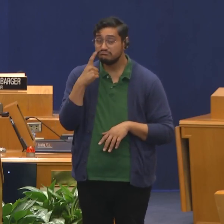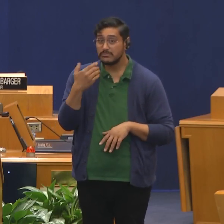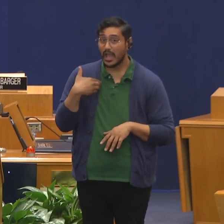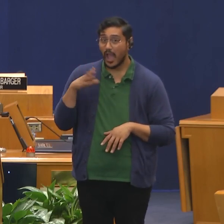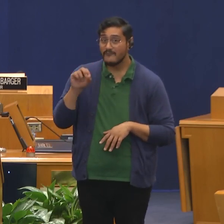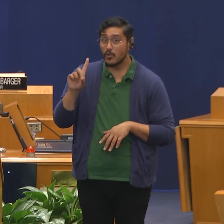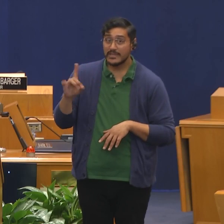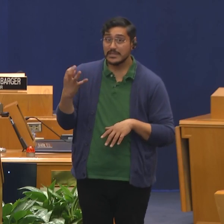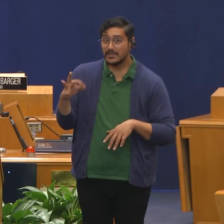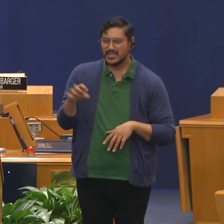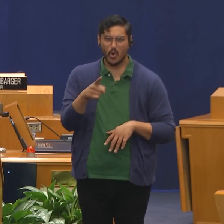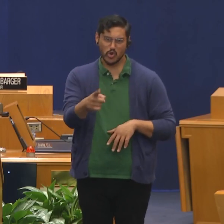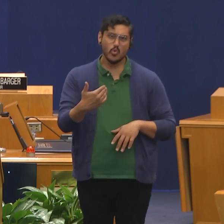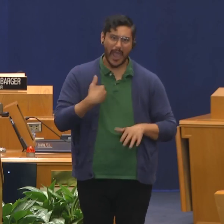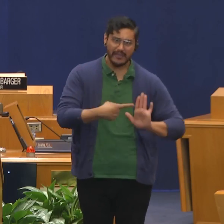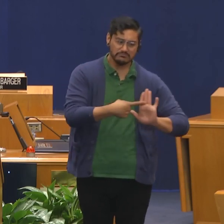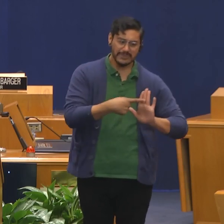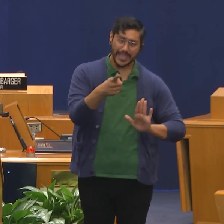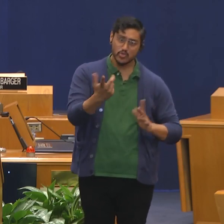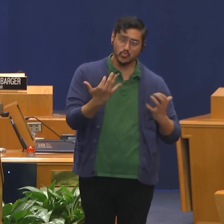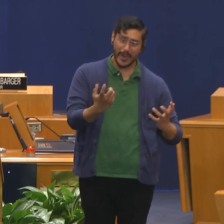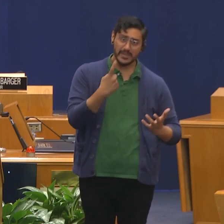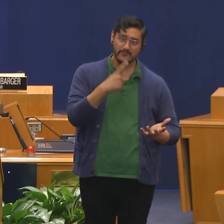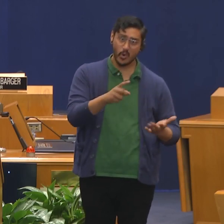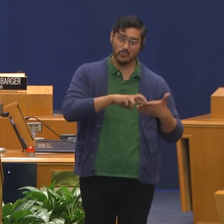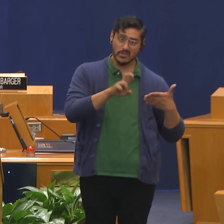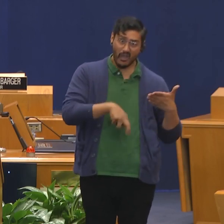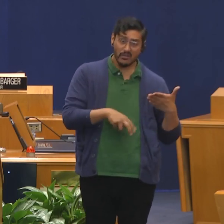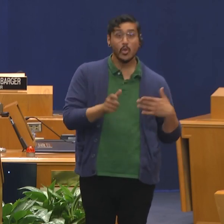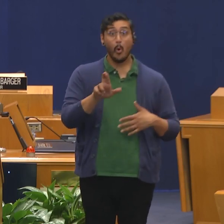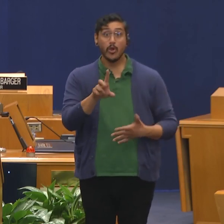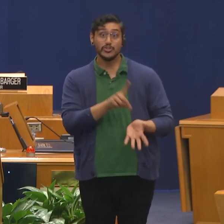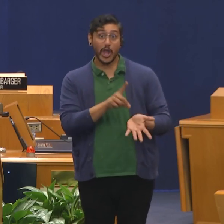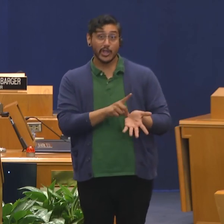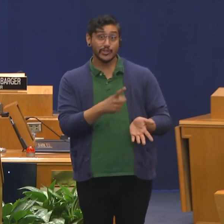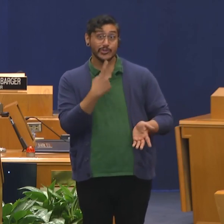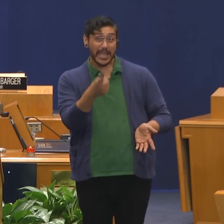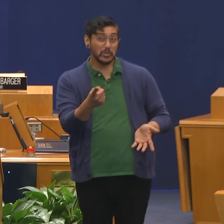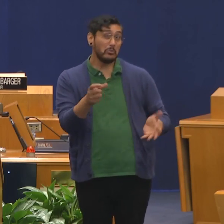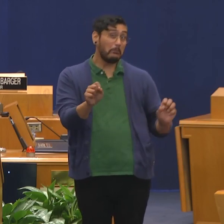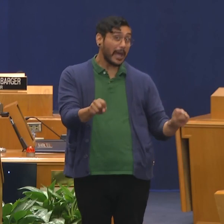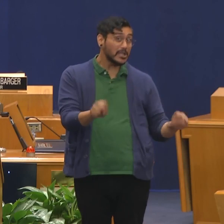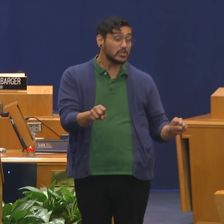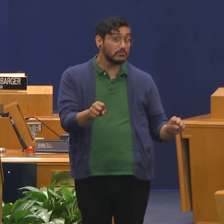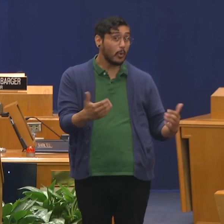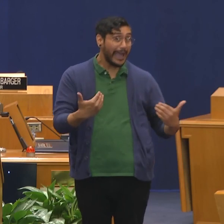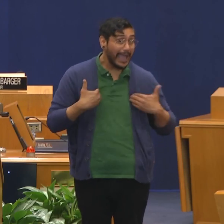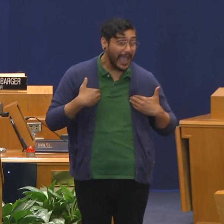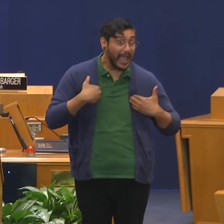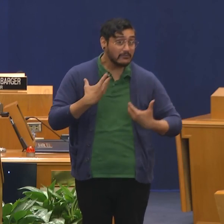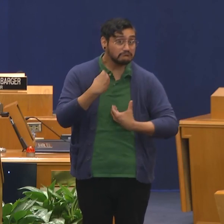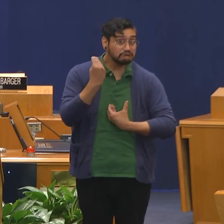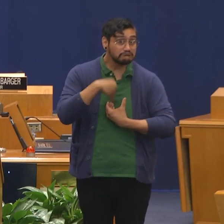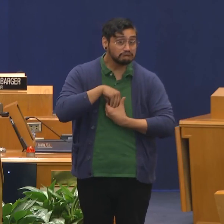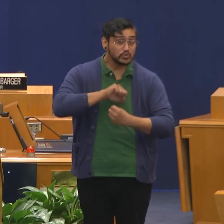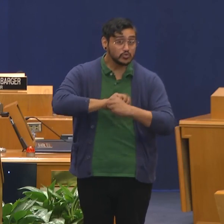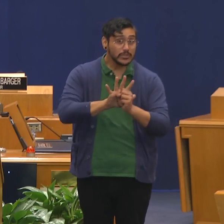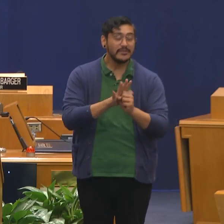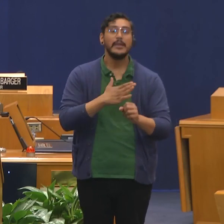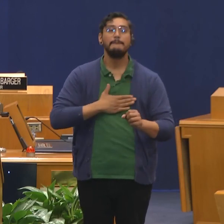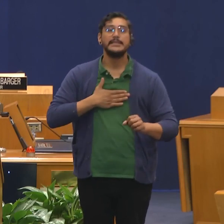de su prueba, o un proveedor le ha dicho que probablemente sea positivo, por favor, aísle por